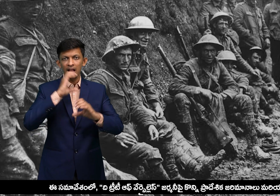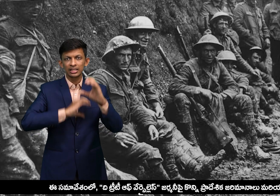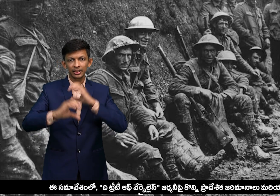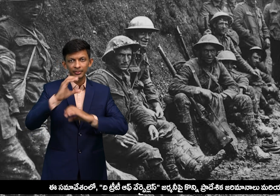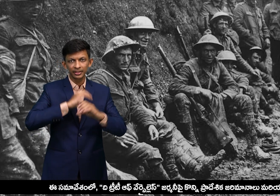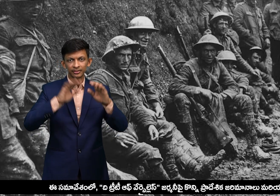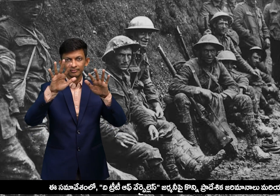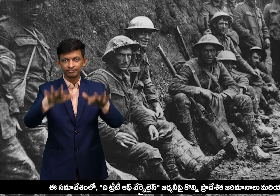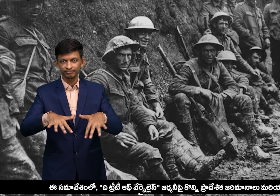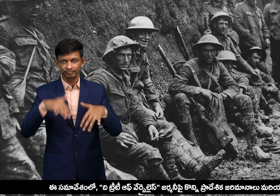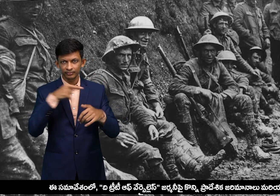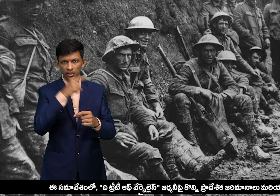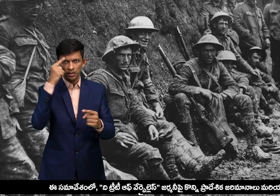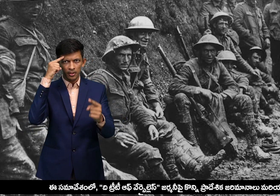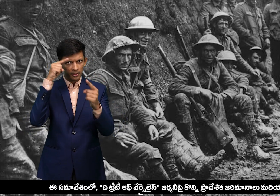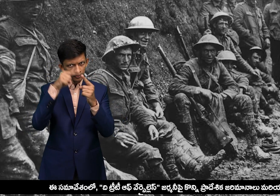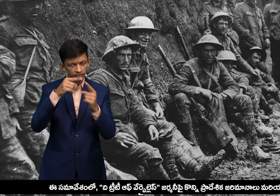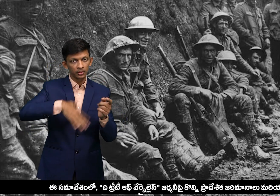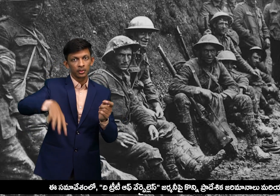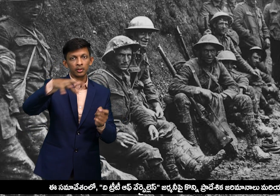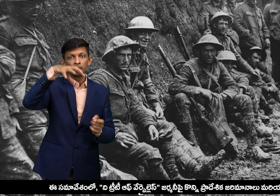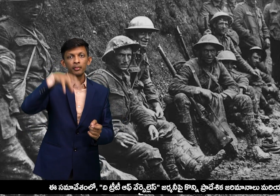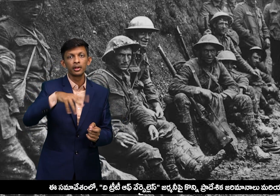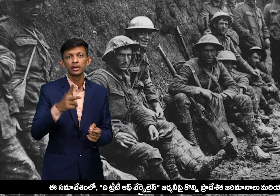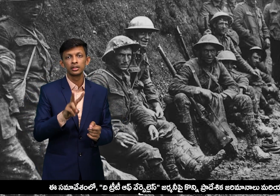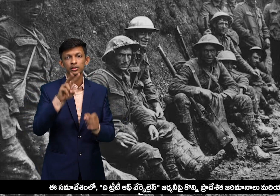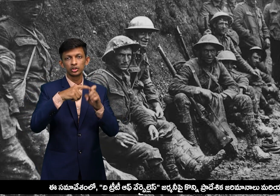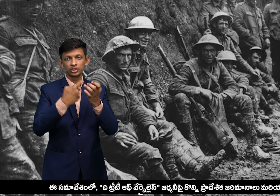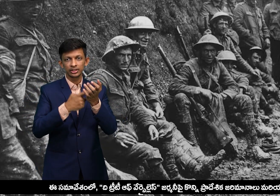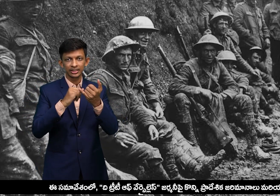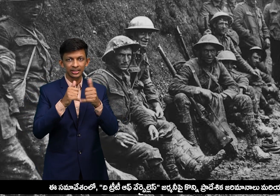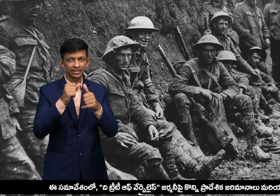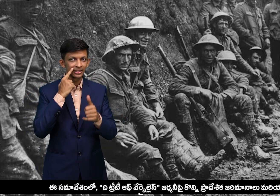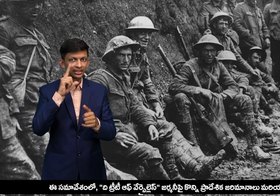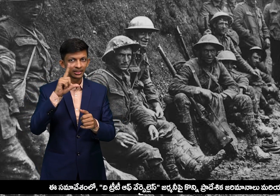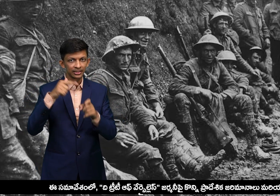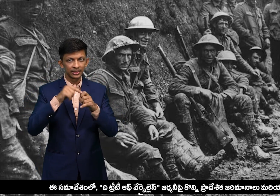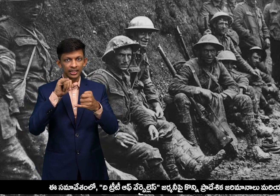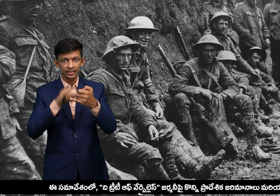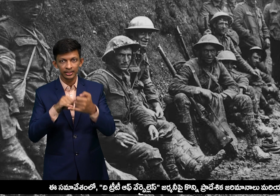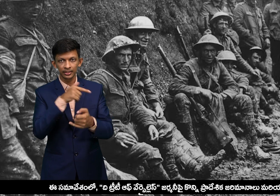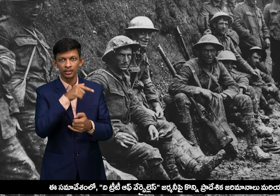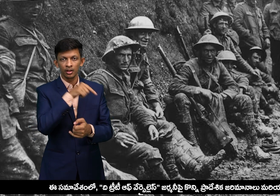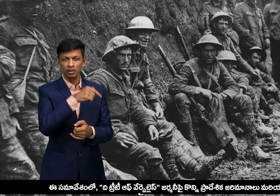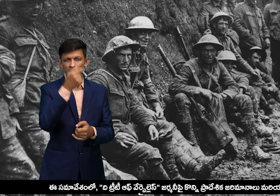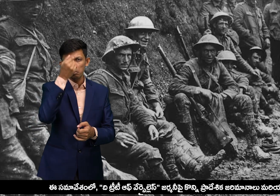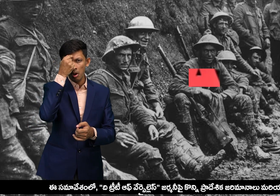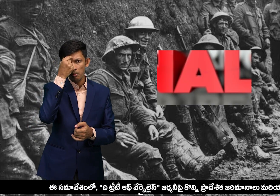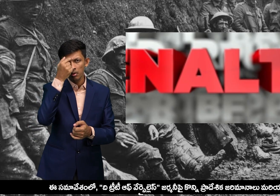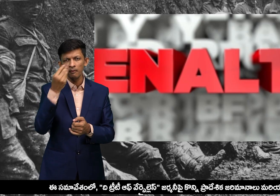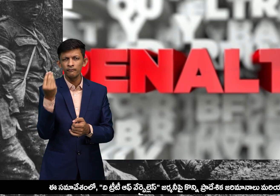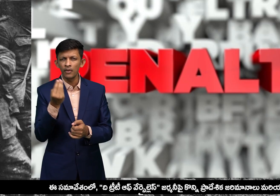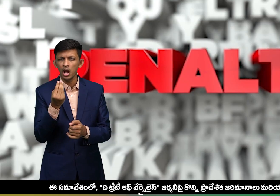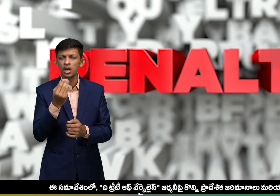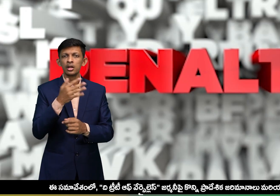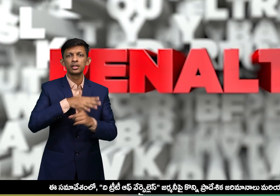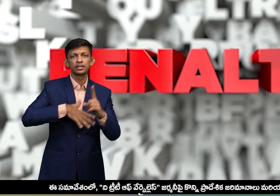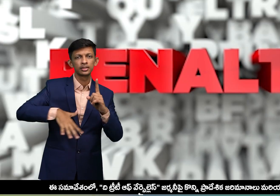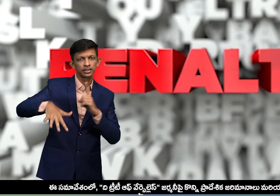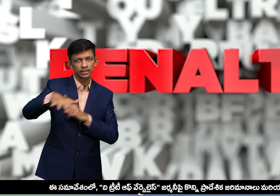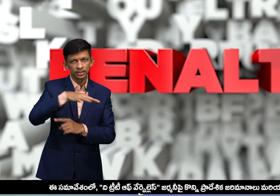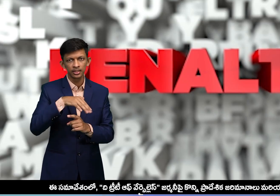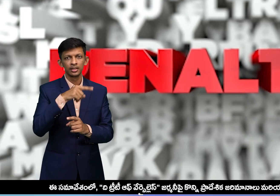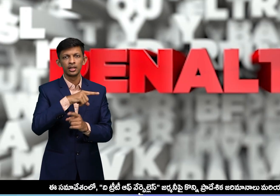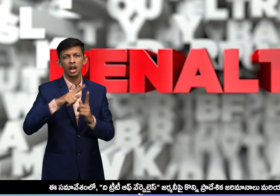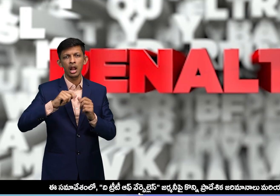ఈ సమావేశంలో ది ట్రిటీ ఆఫ్ వెర్సైలెస్ జర్మనీపై కొన్ని ప్రాదేశిక జరిమానాలు మరియు సైనిక